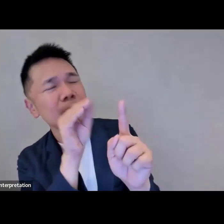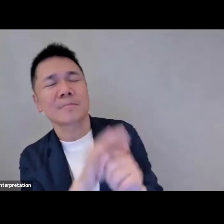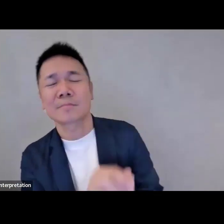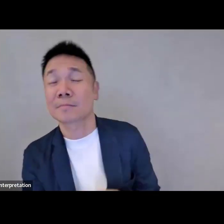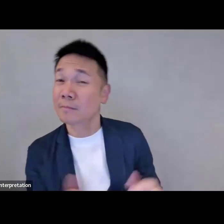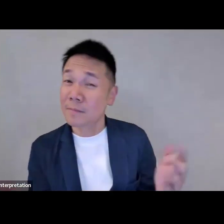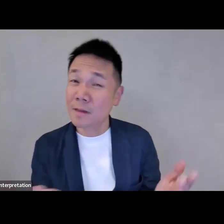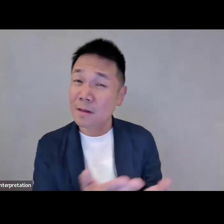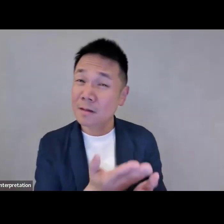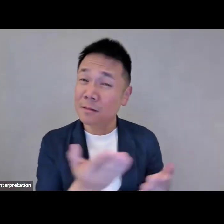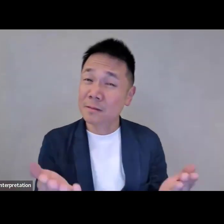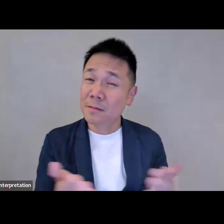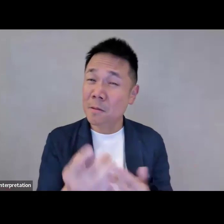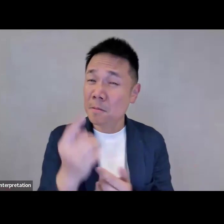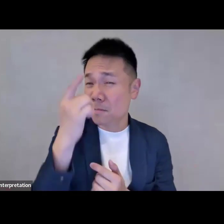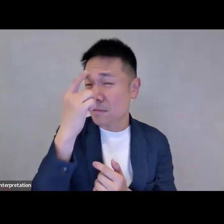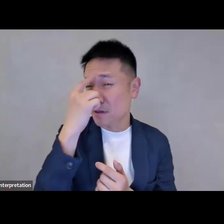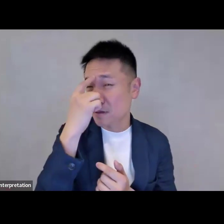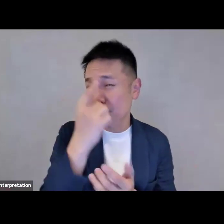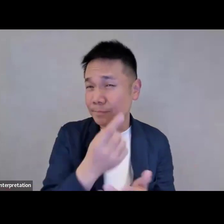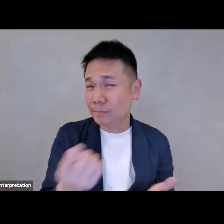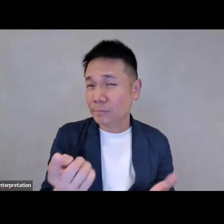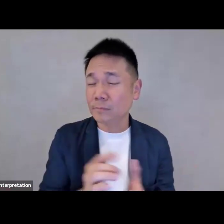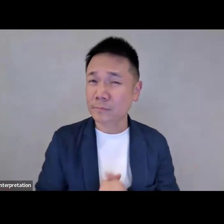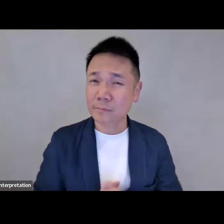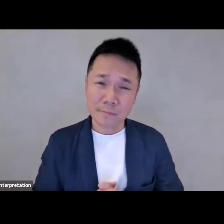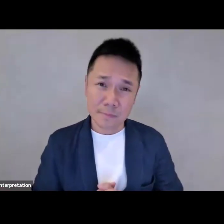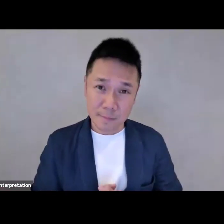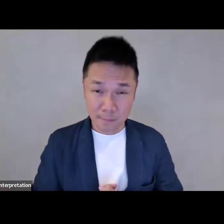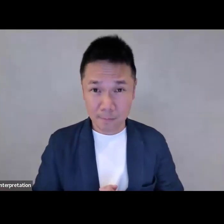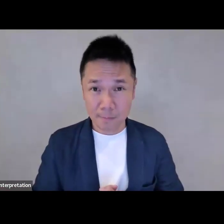而且呢，我是想